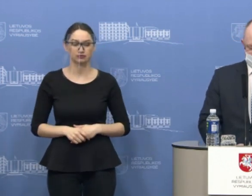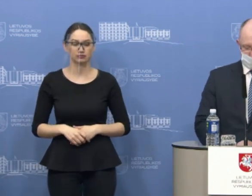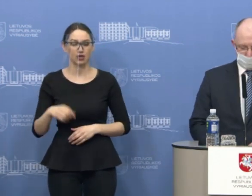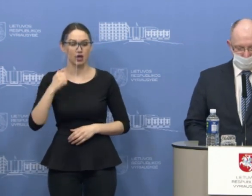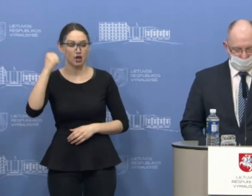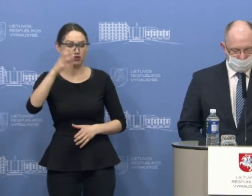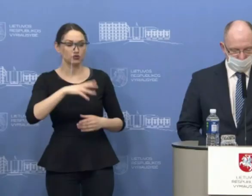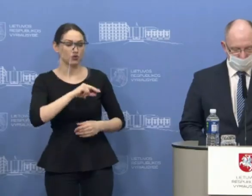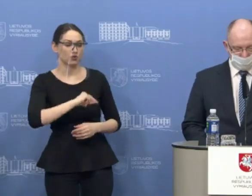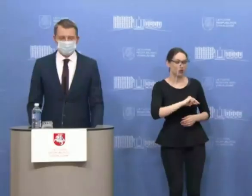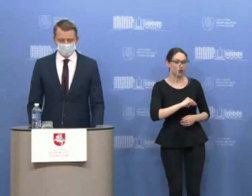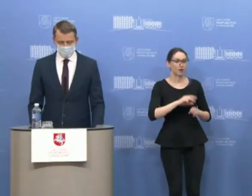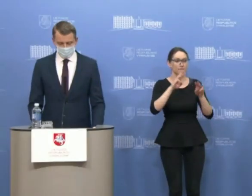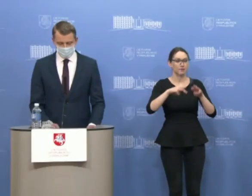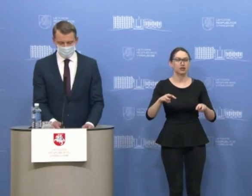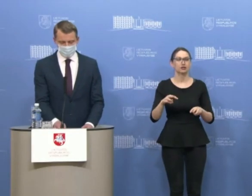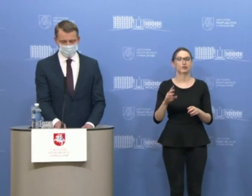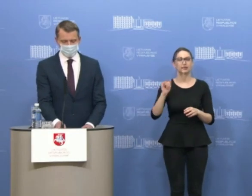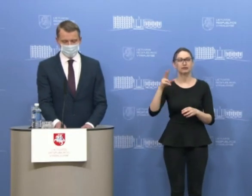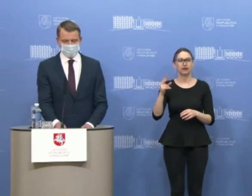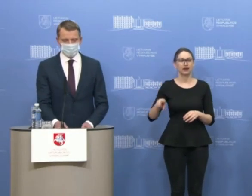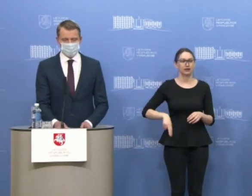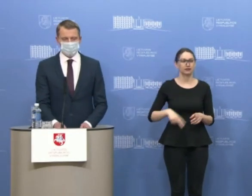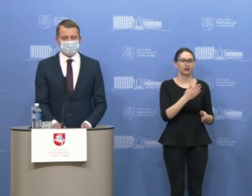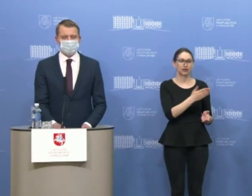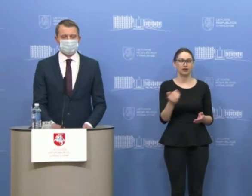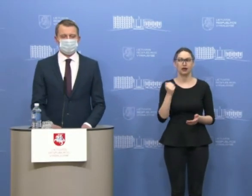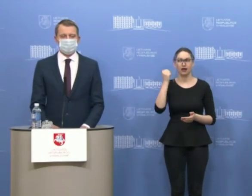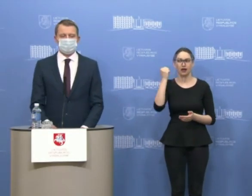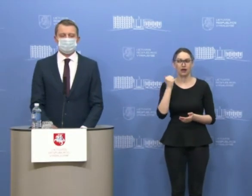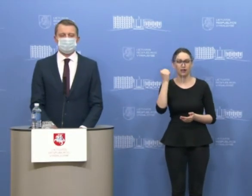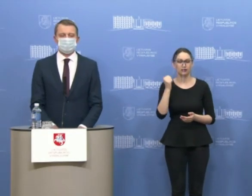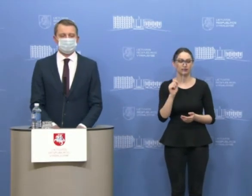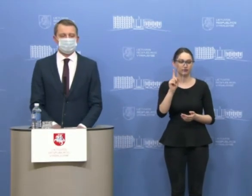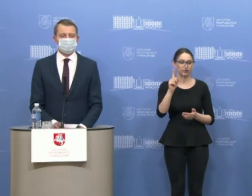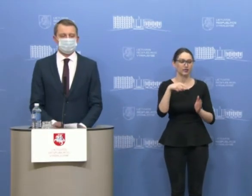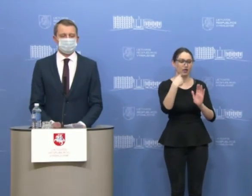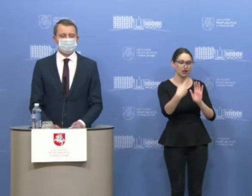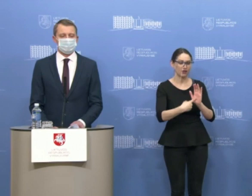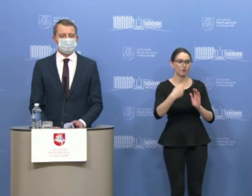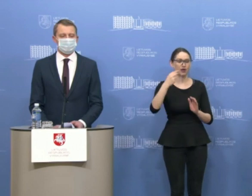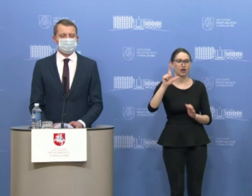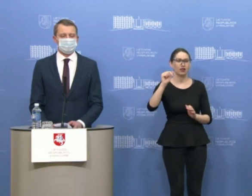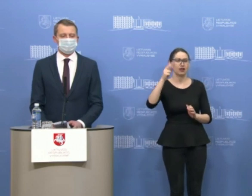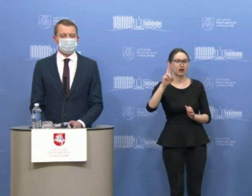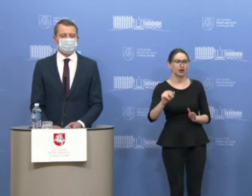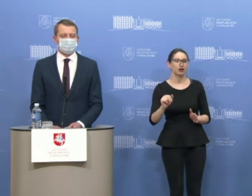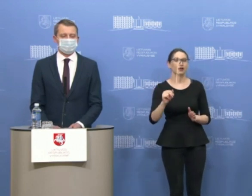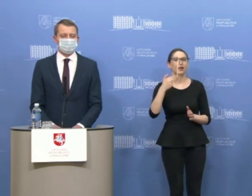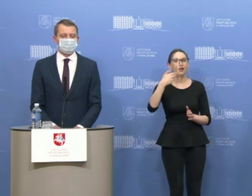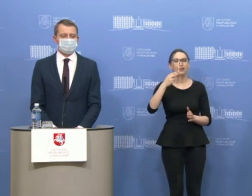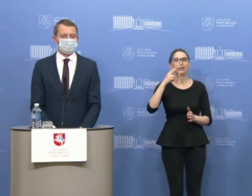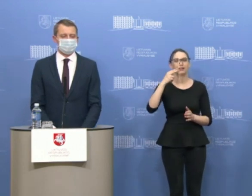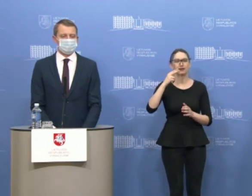Dėkuoju kolegos, dėkuoju ministrui ir Invegos vadovai. Na, matau dar vieną klausimą. Elanka, jeigu turit,